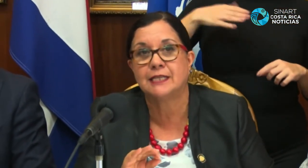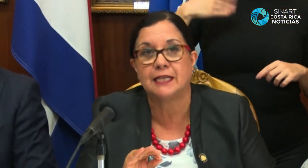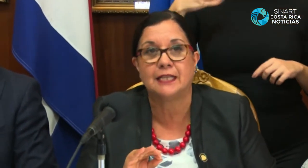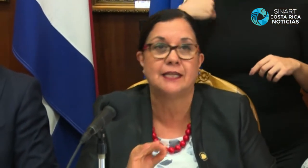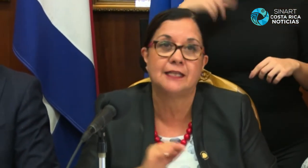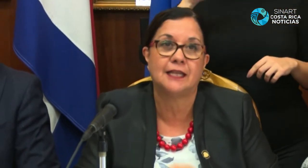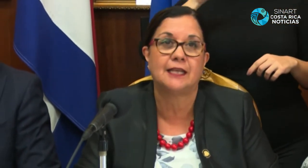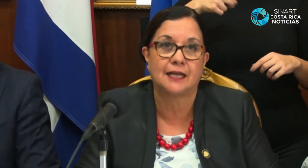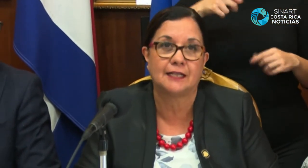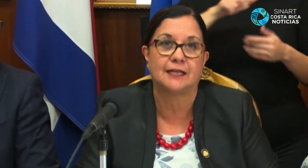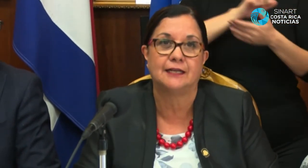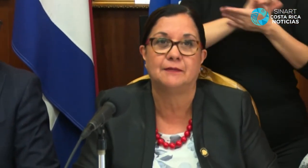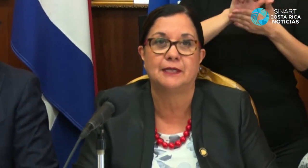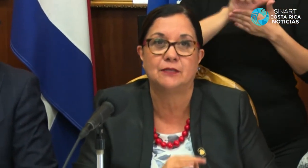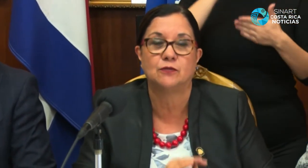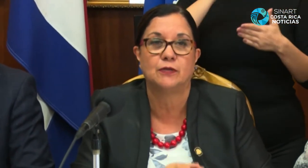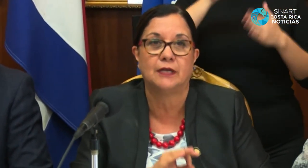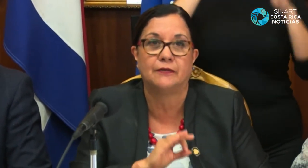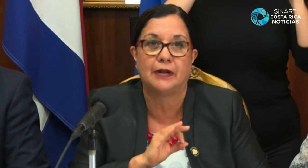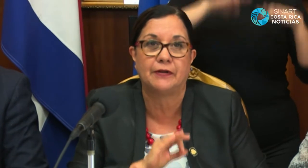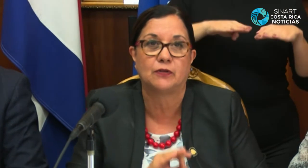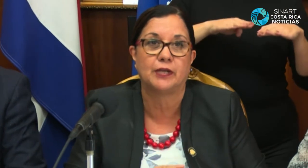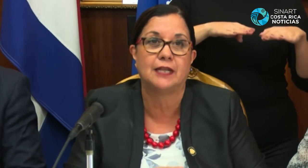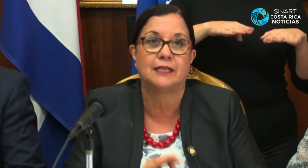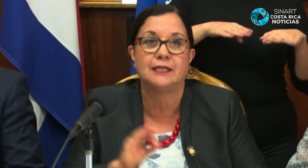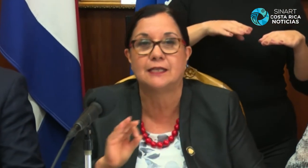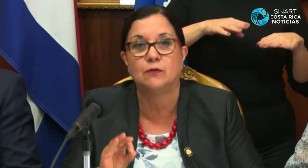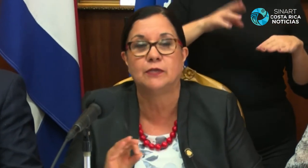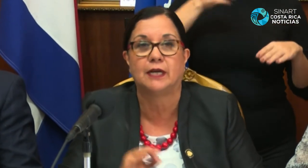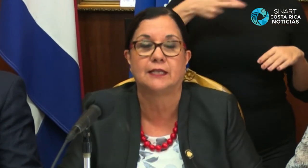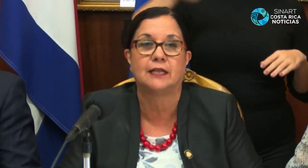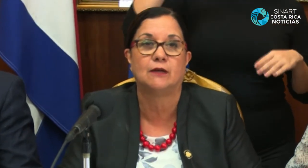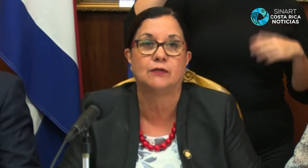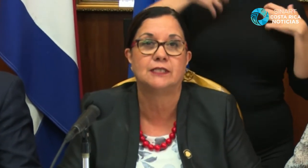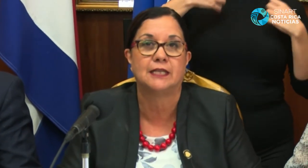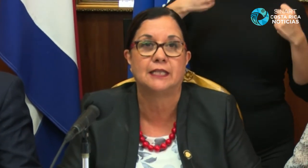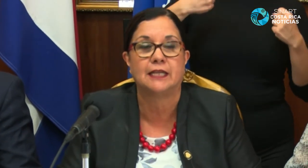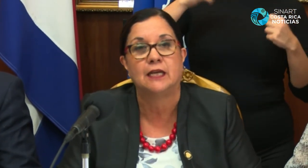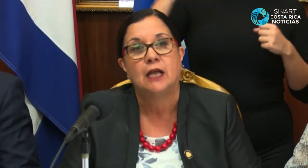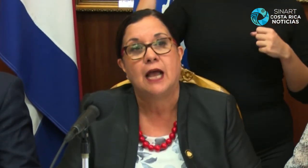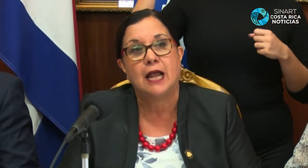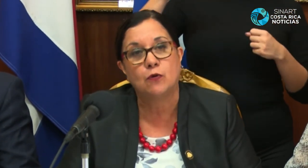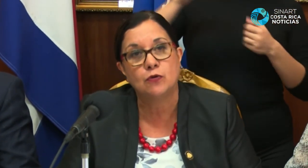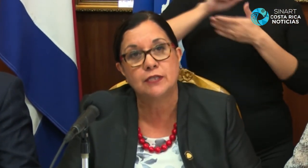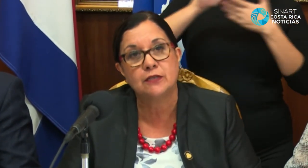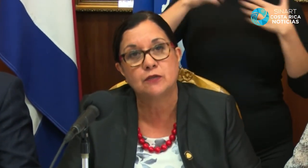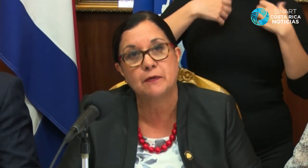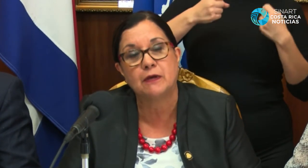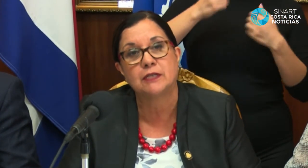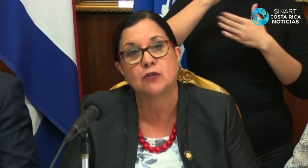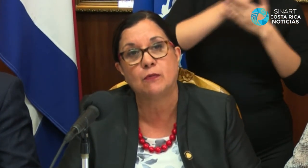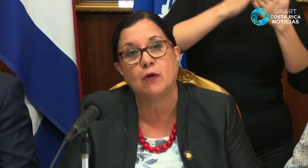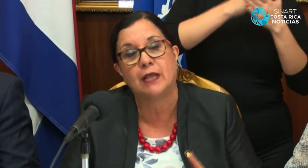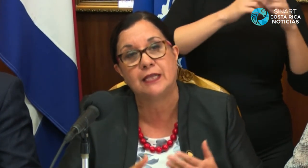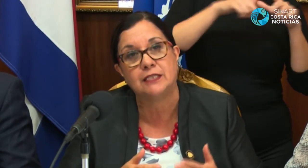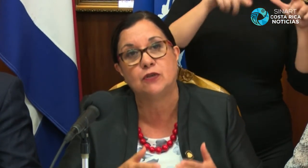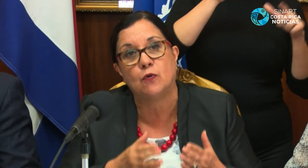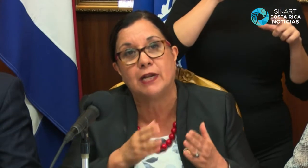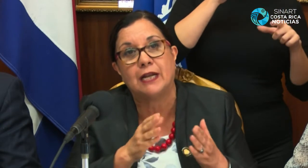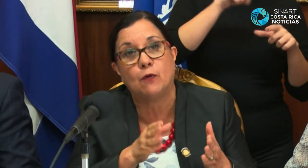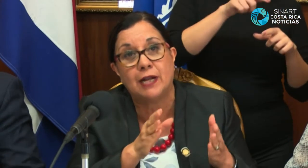orden sanitaria tienen que acatarla, ¿verdad? Eso es la rectoría la tiene salud y acatan la orden sanitaria. Algunos centros privados han tomado